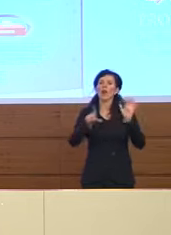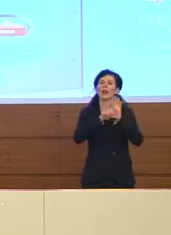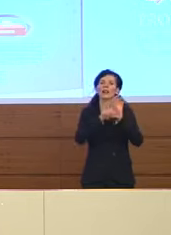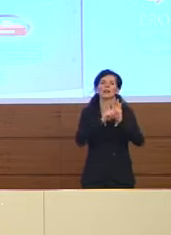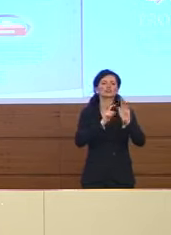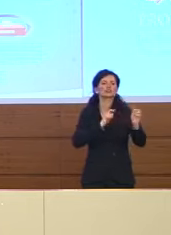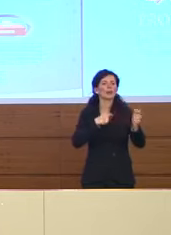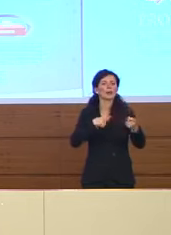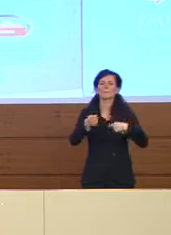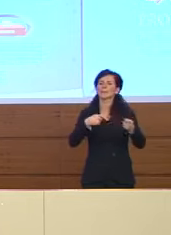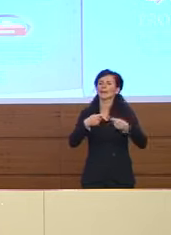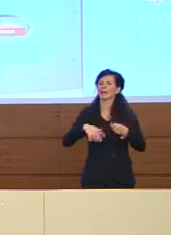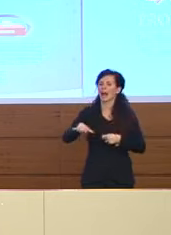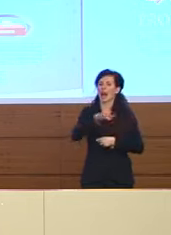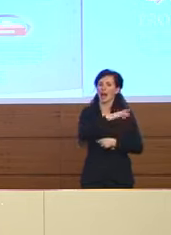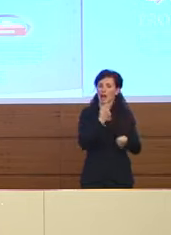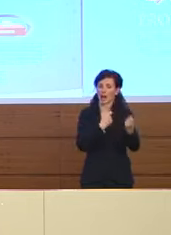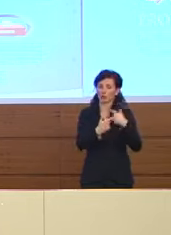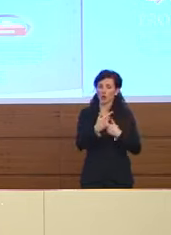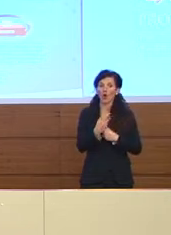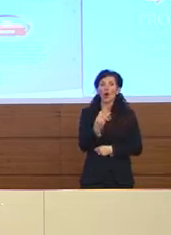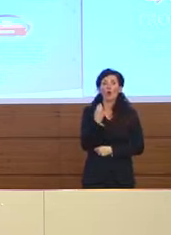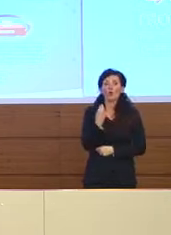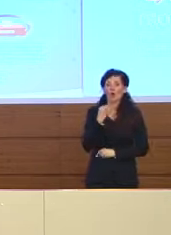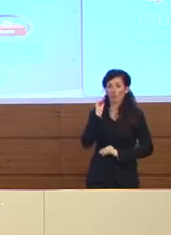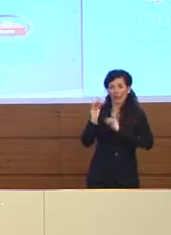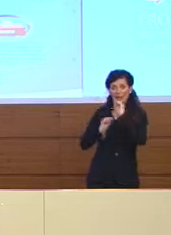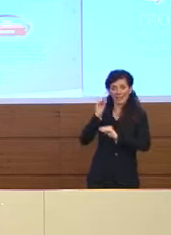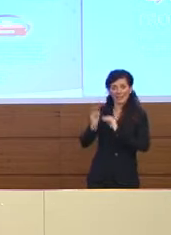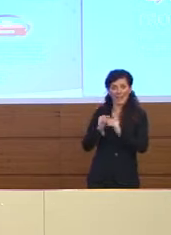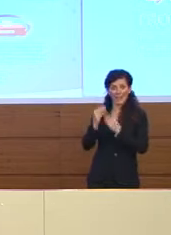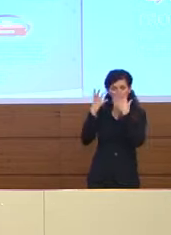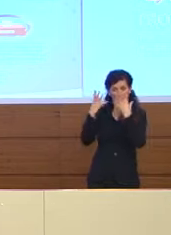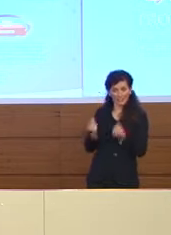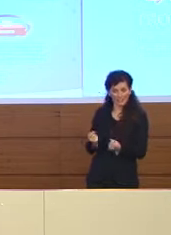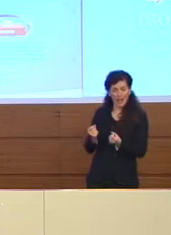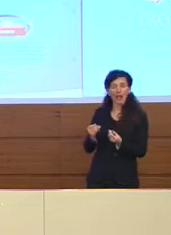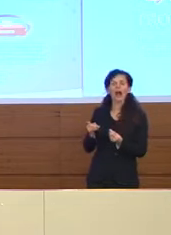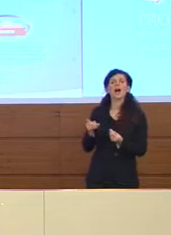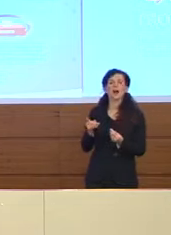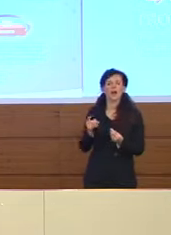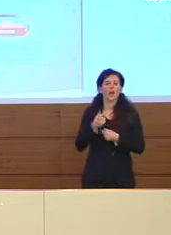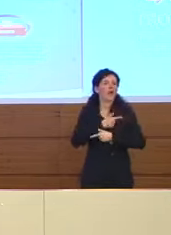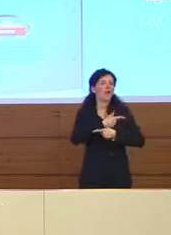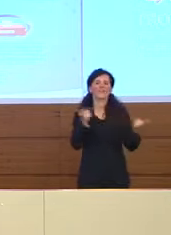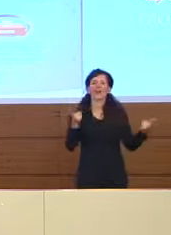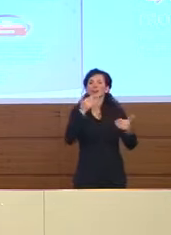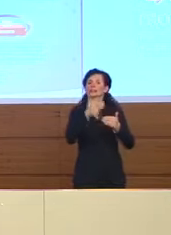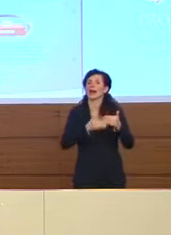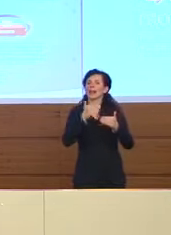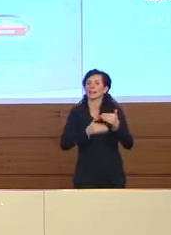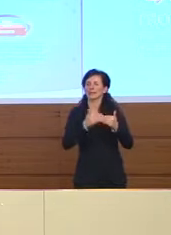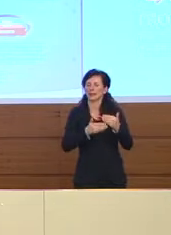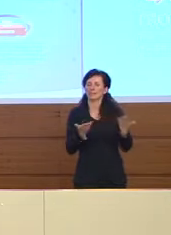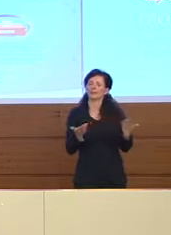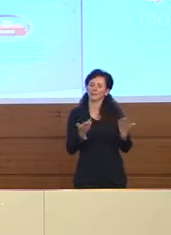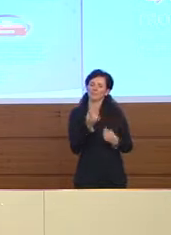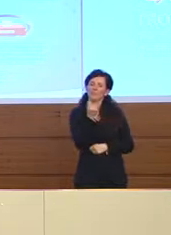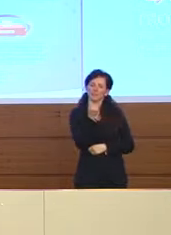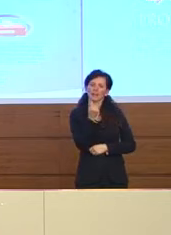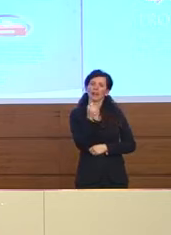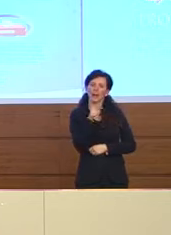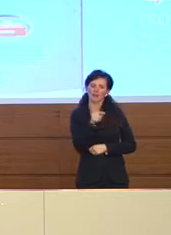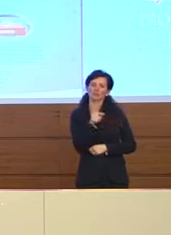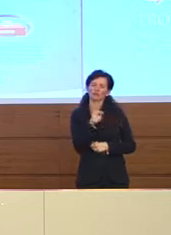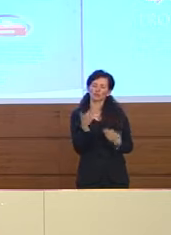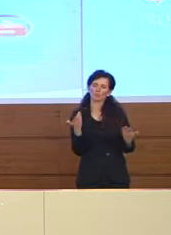quando la domanda schizza verso l'alto e l'offerta è limitata il prezzo si forma a un